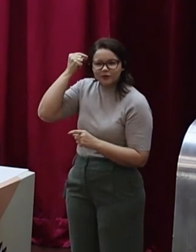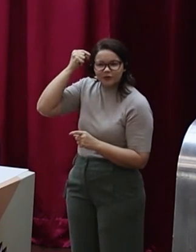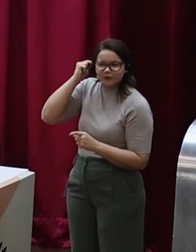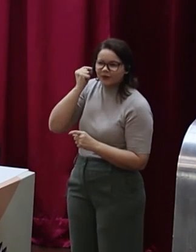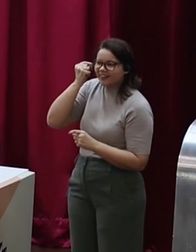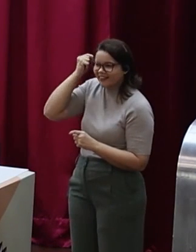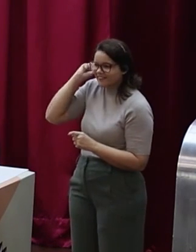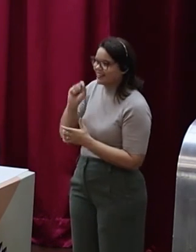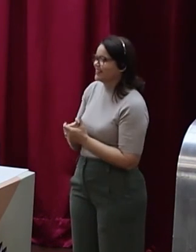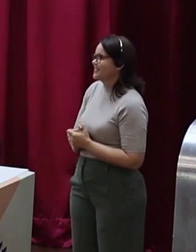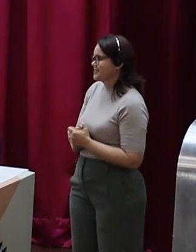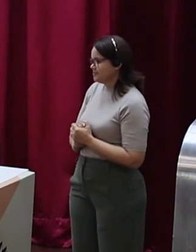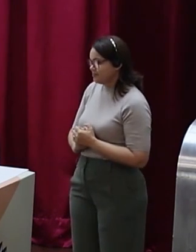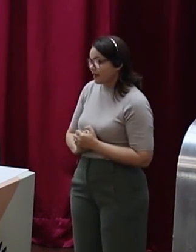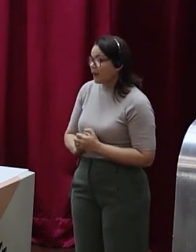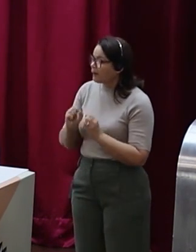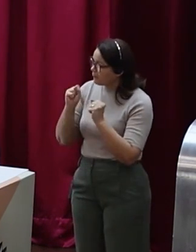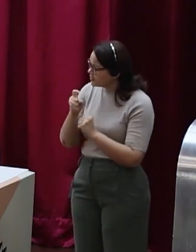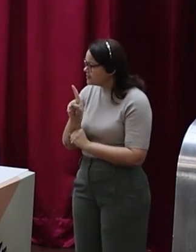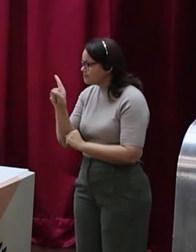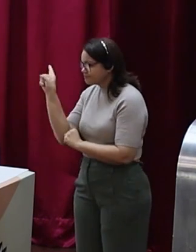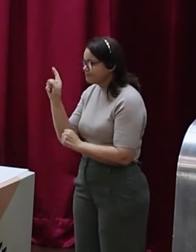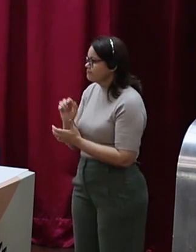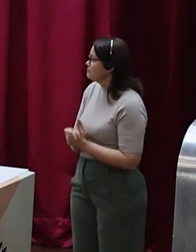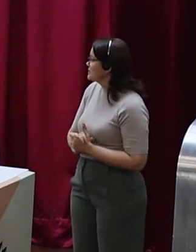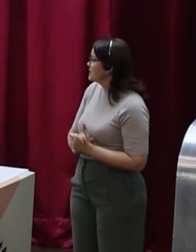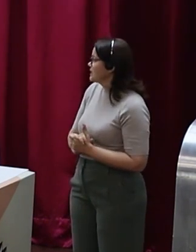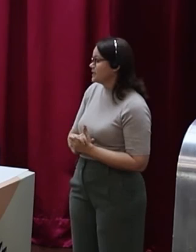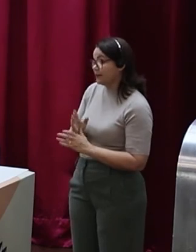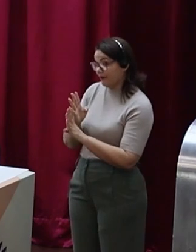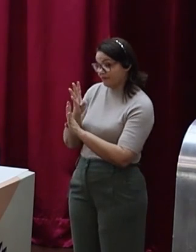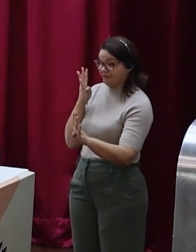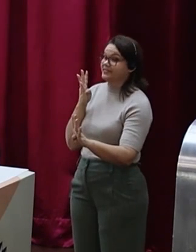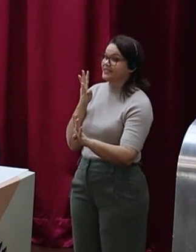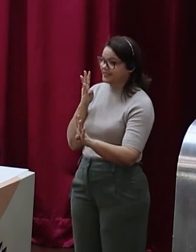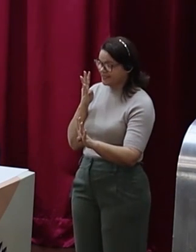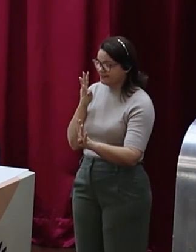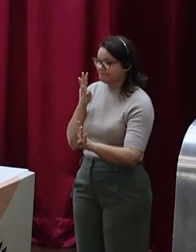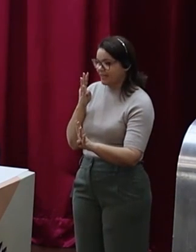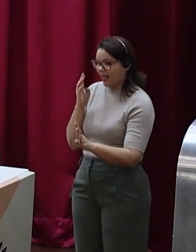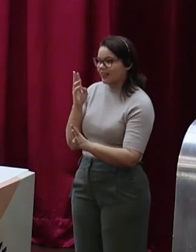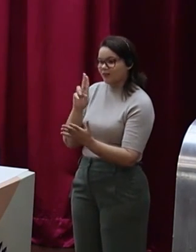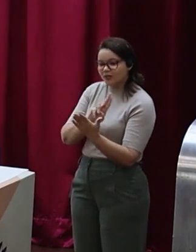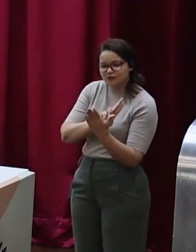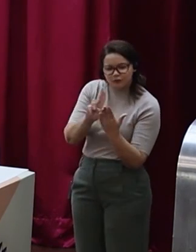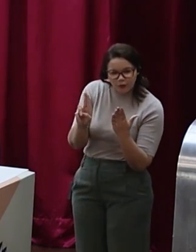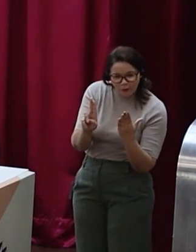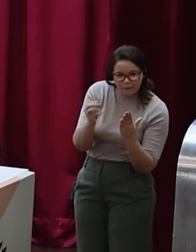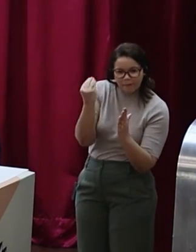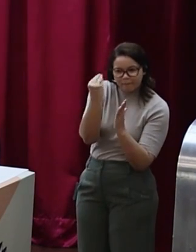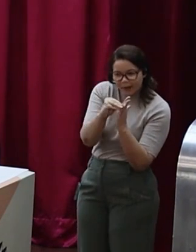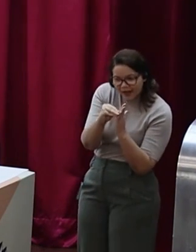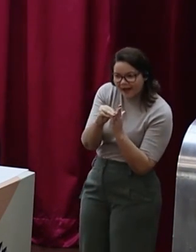assim, né? Isso mesmo. Podem ir lá, só que assim, é muita fila, então assim, deixa o seu nome, corre lá,